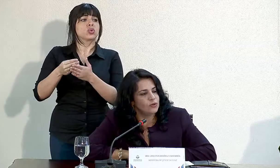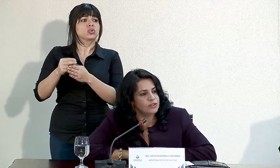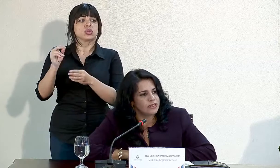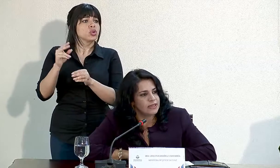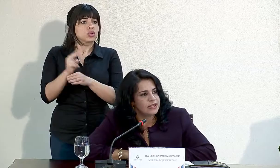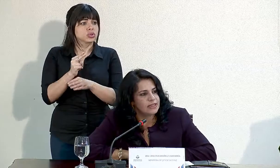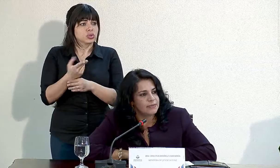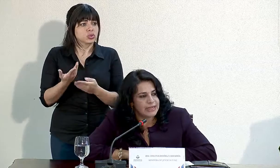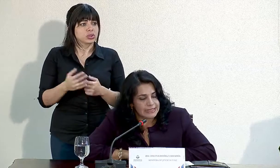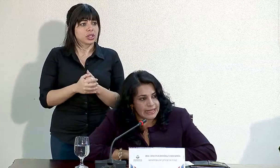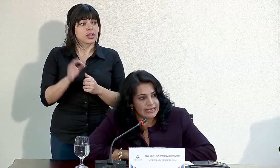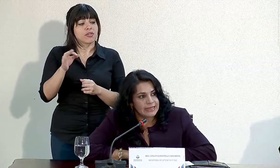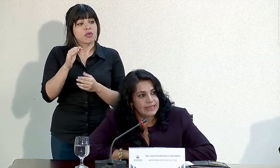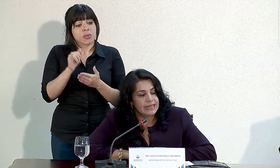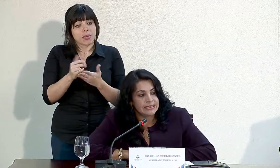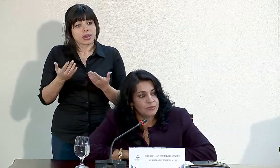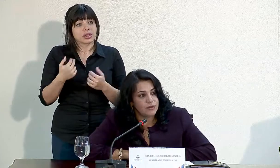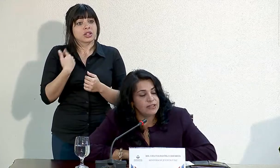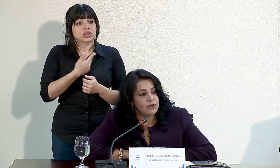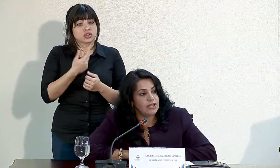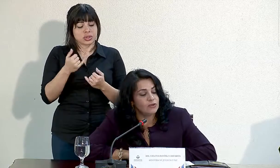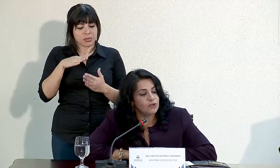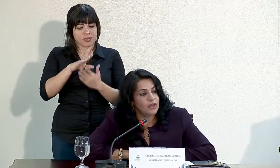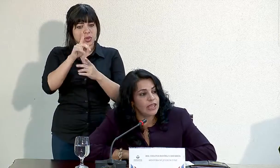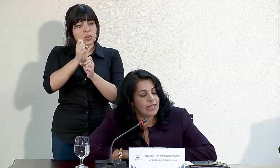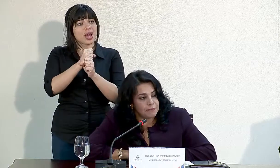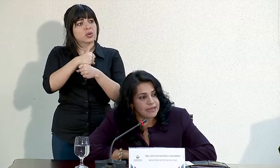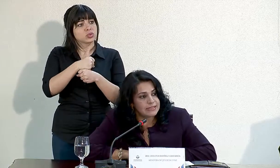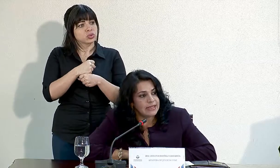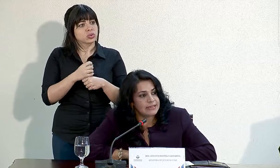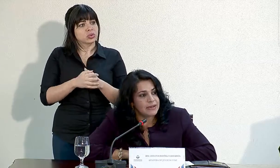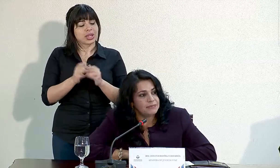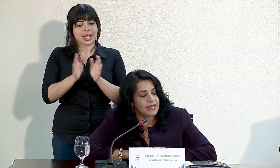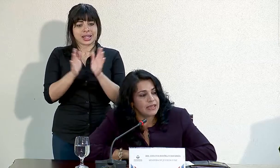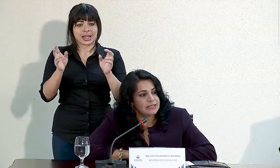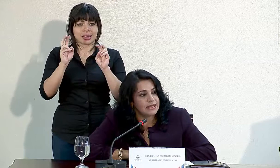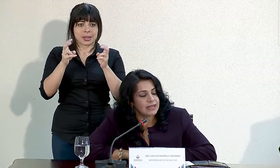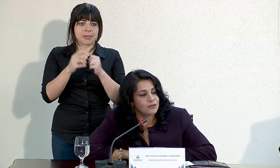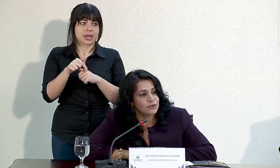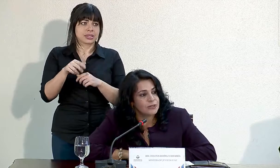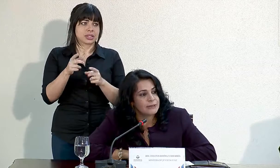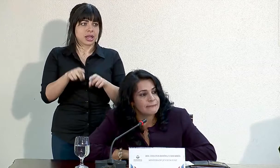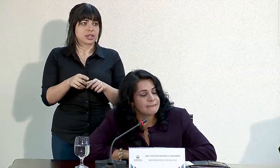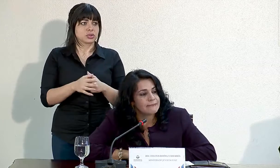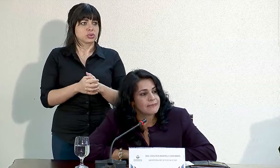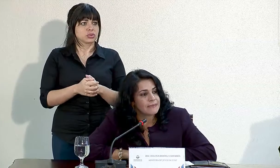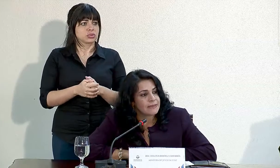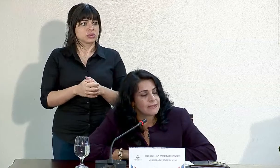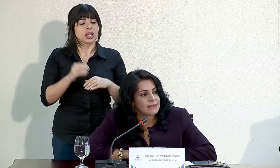no se ejecuten. De manera tal que estamos frente a una ejecución ejemplarizante más bien en este caso. ¿Y